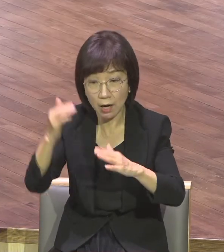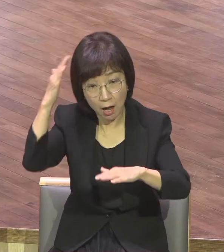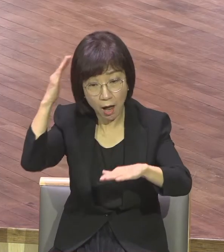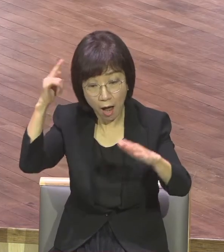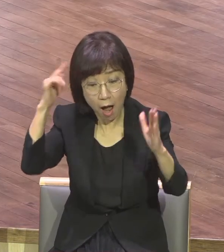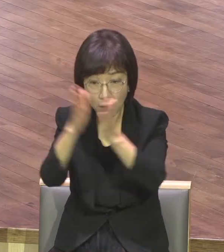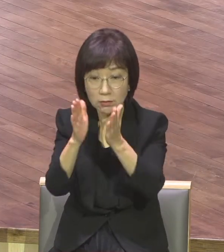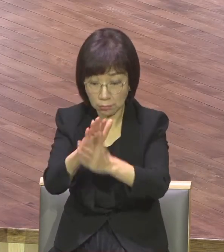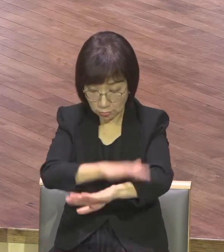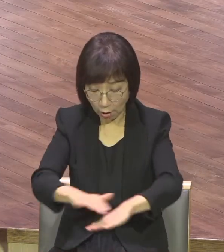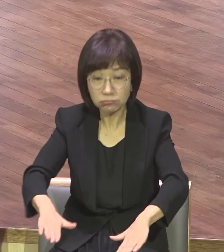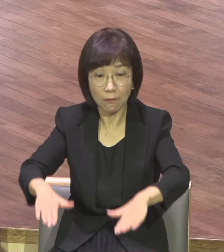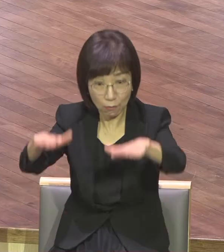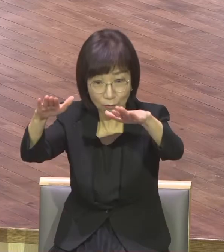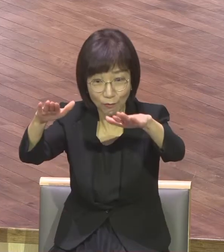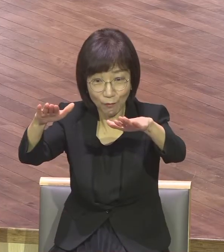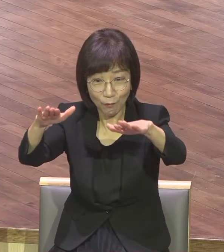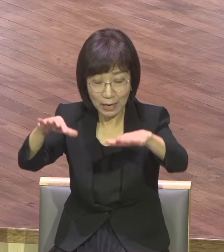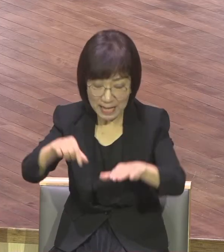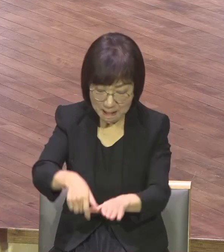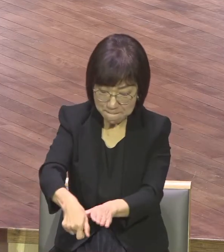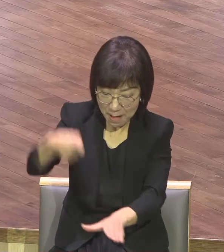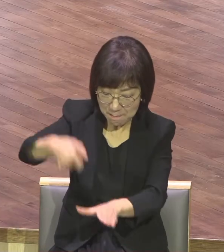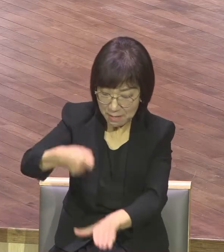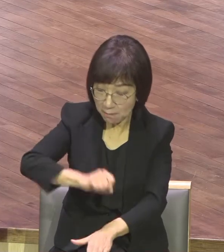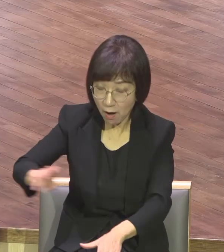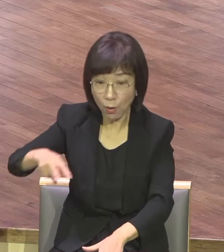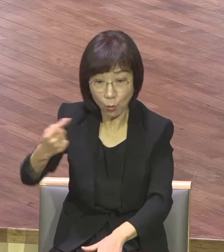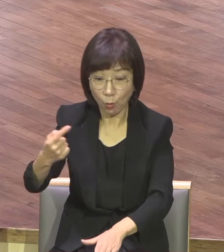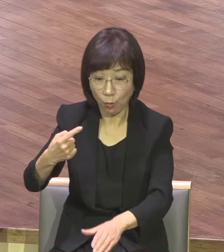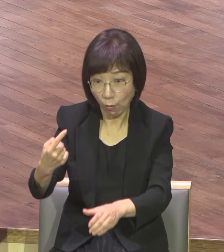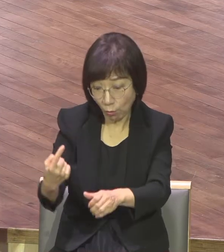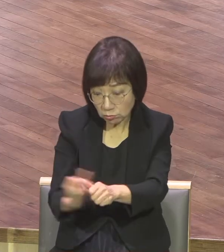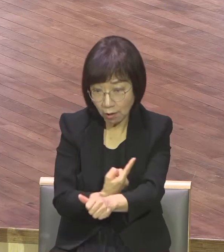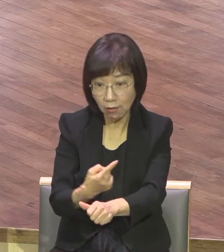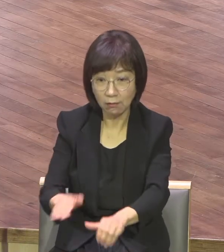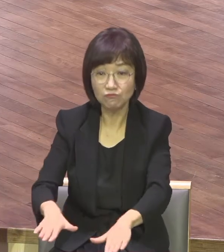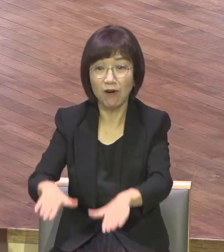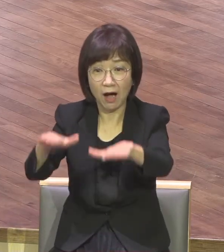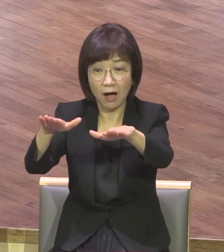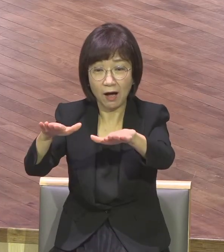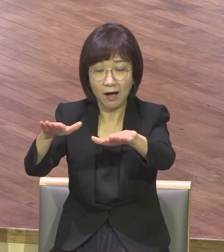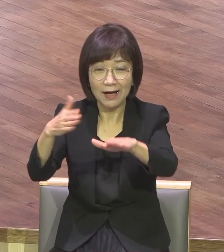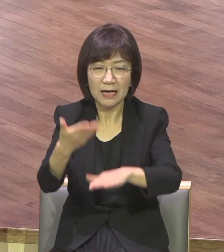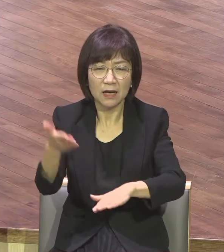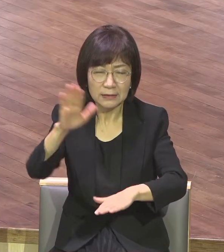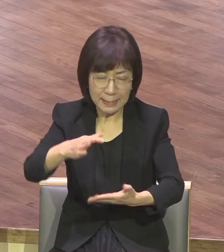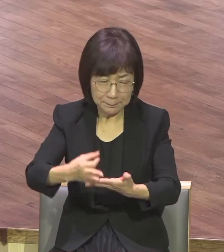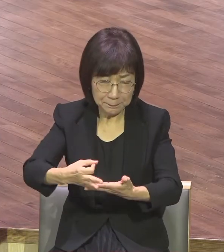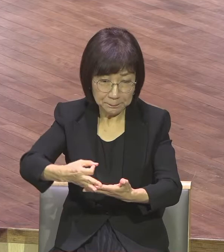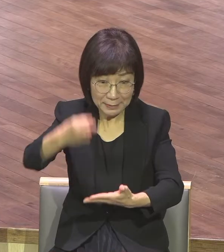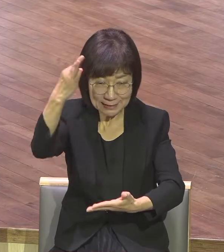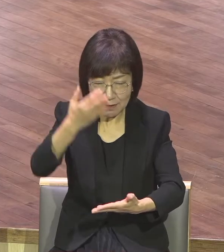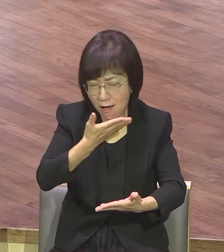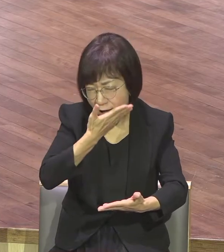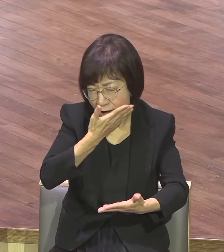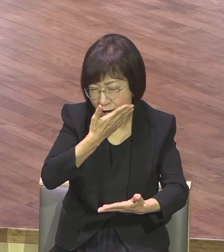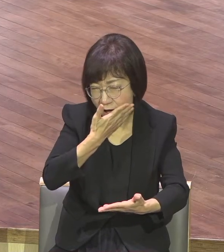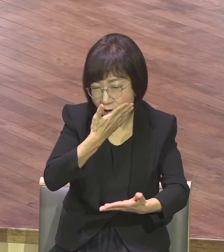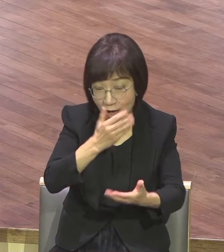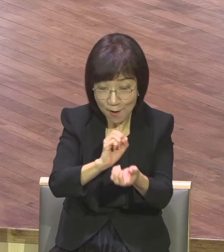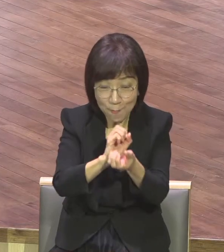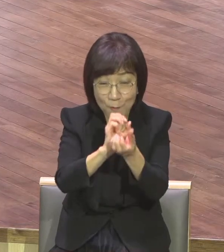이상하죠. 뽑아내도 또 나와요. 계속 나와요. 그런데 귀한 화초는요. 아주 귀한